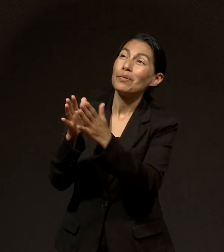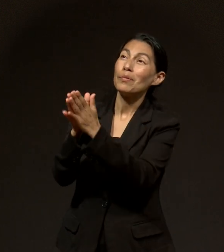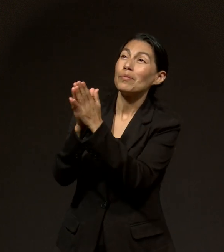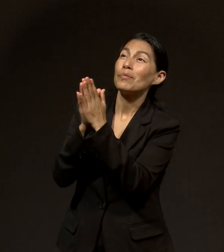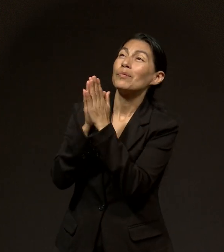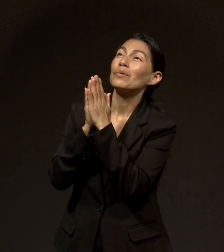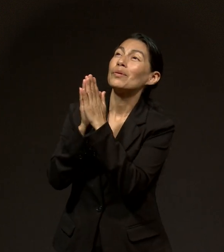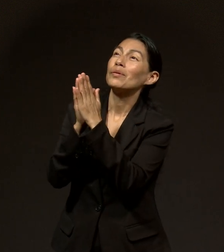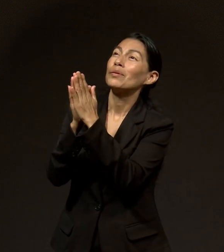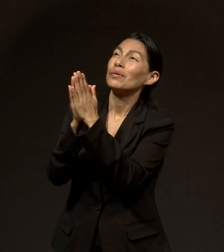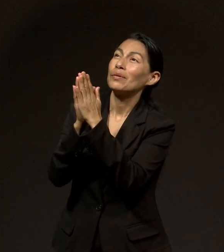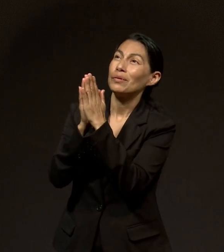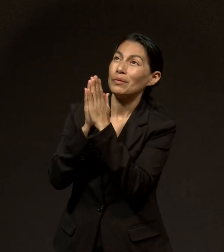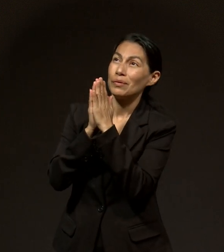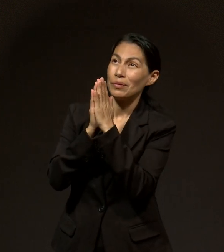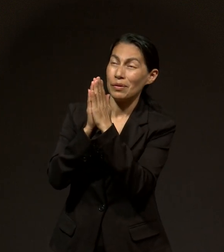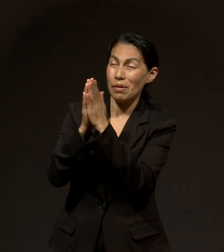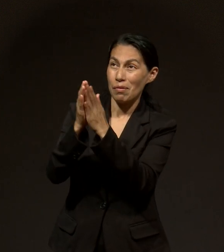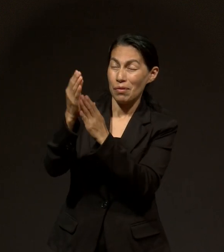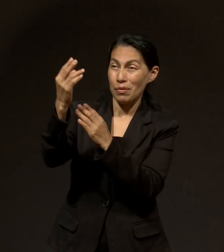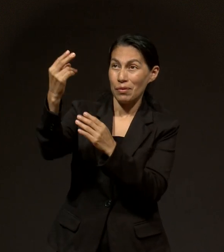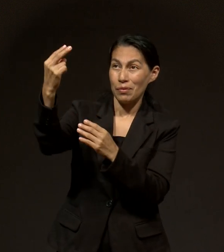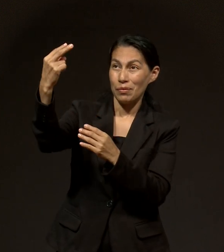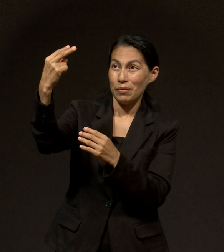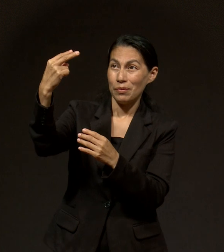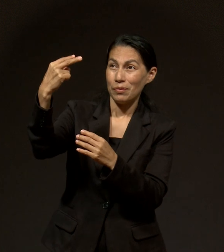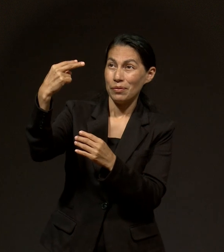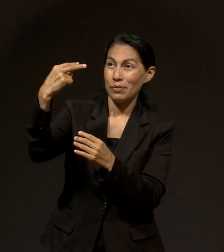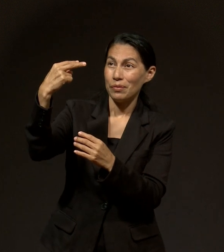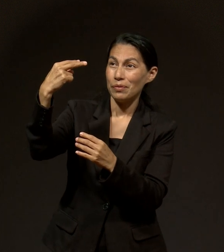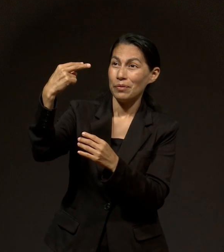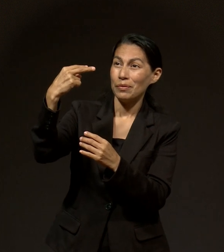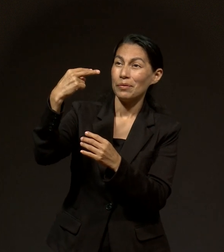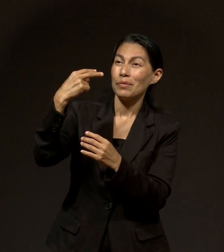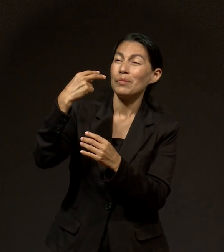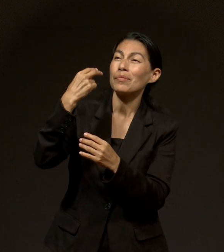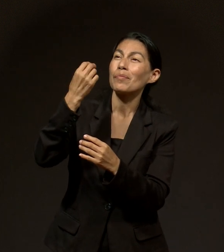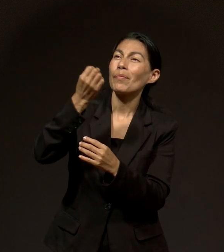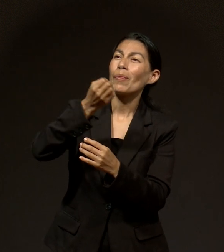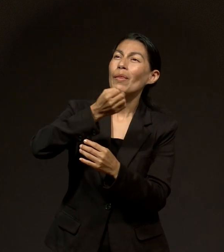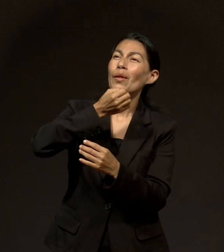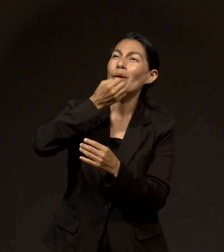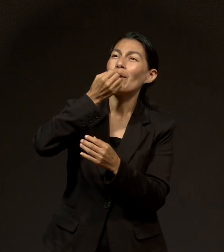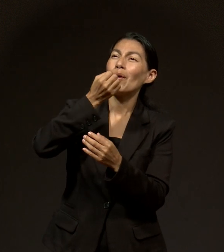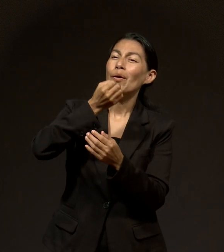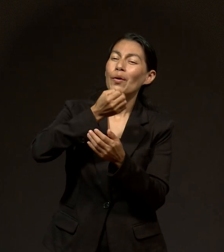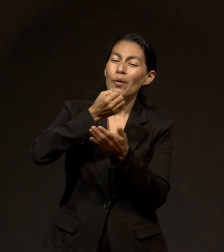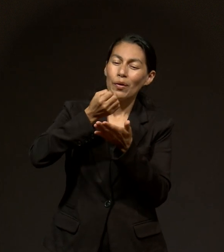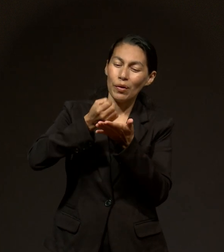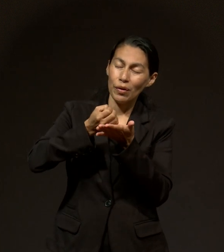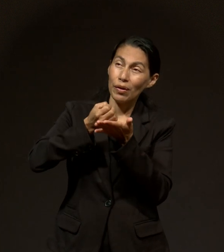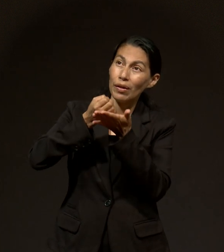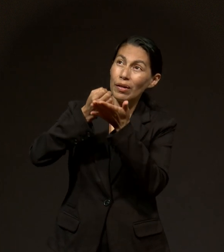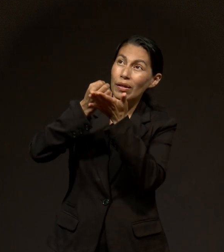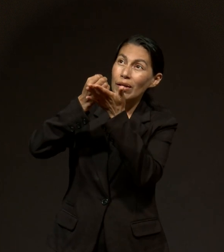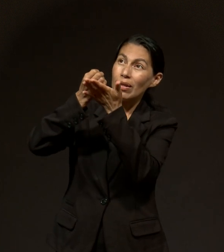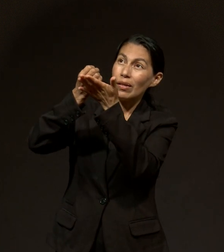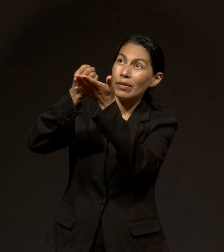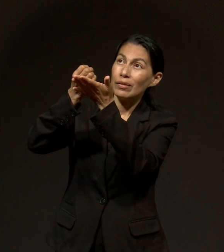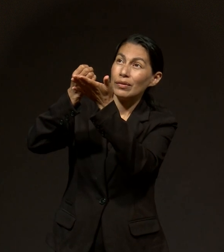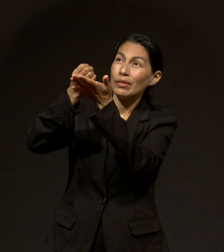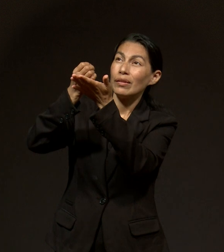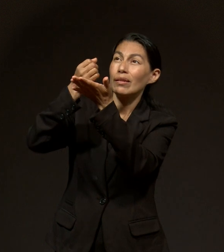Luego escucha mi oración Dime a tu